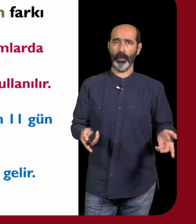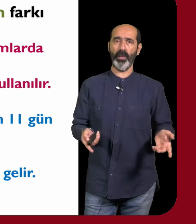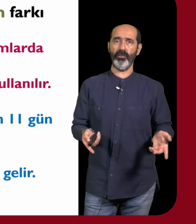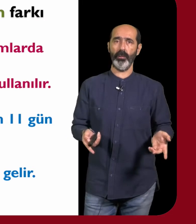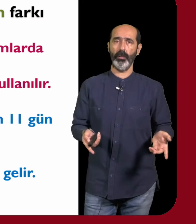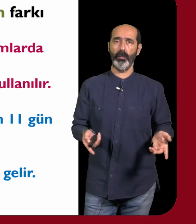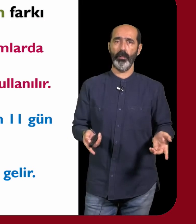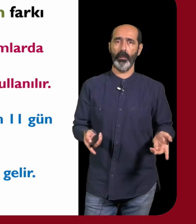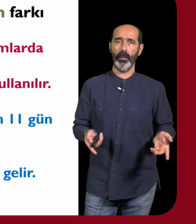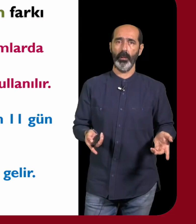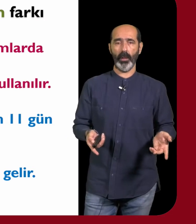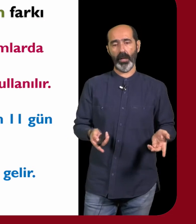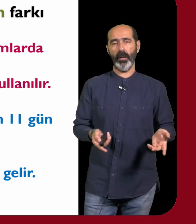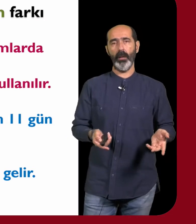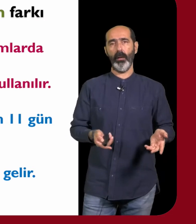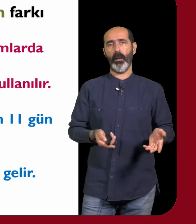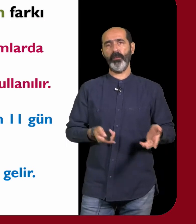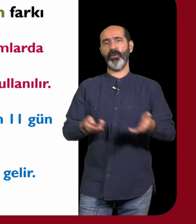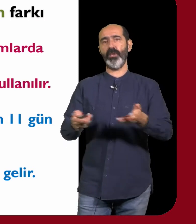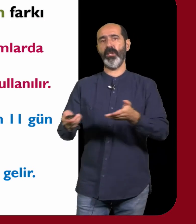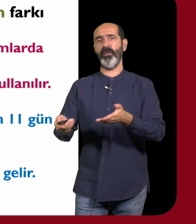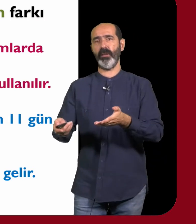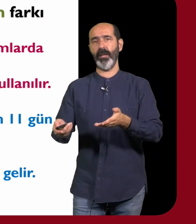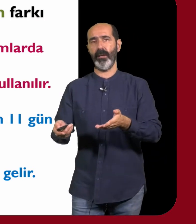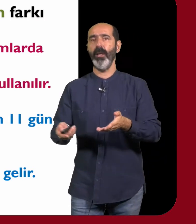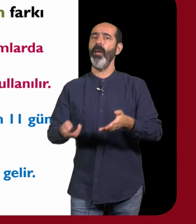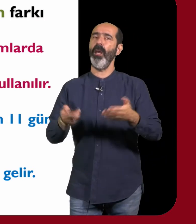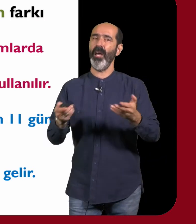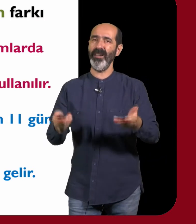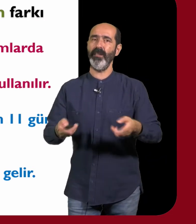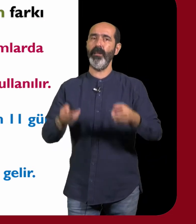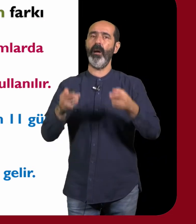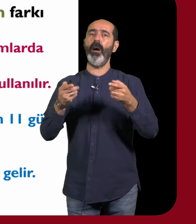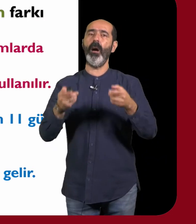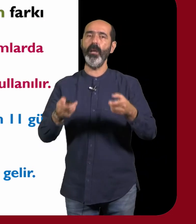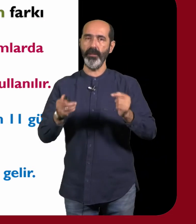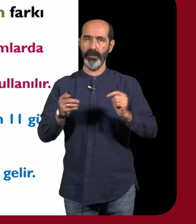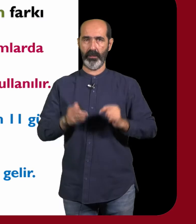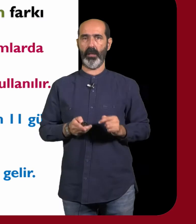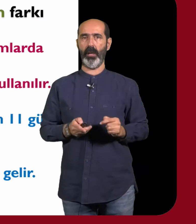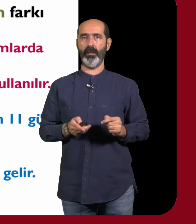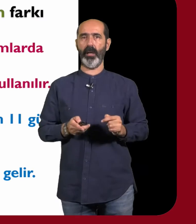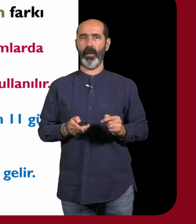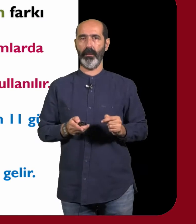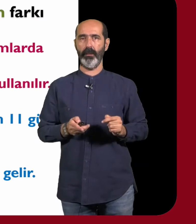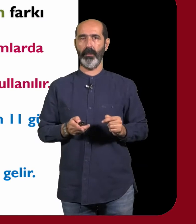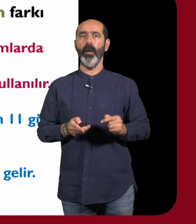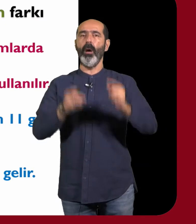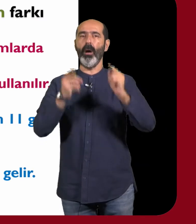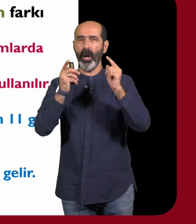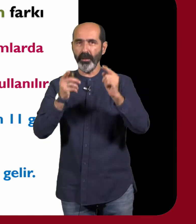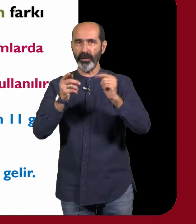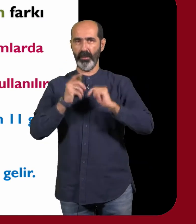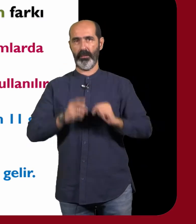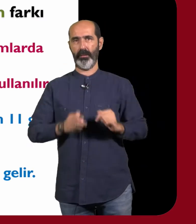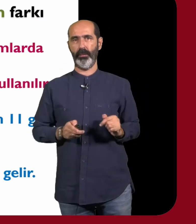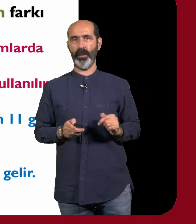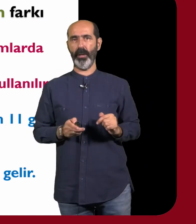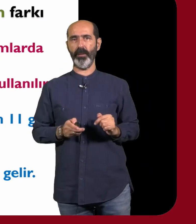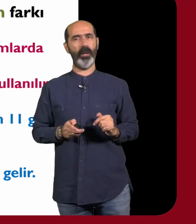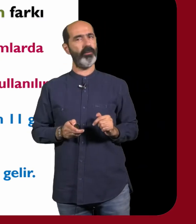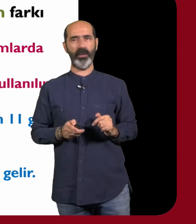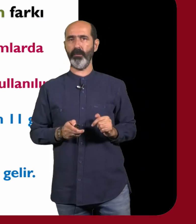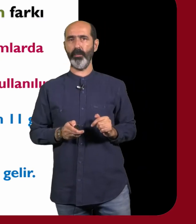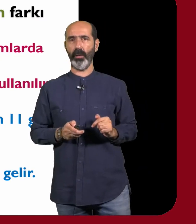Bu da öne çıkıyor ya da hacca gidecekler Her sene aynı ayda da aynı